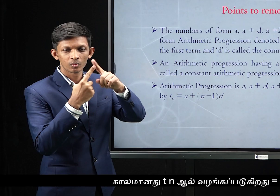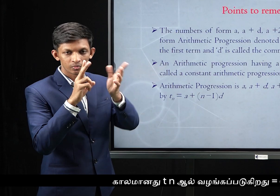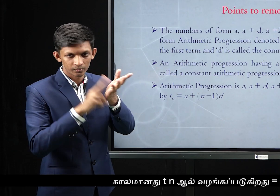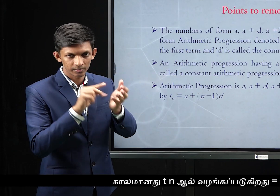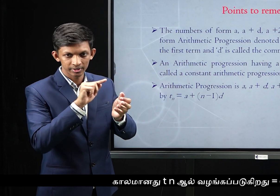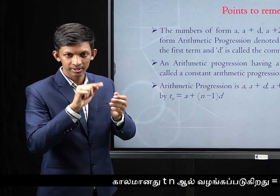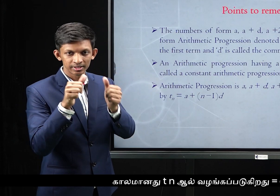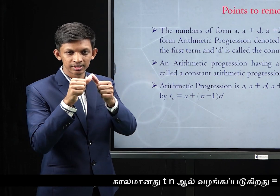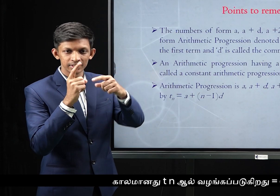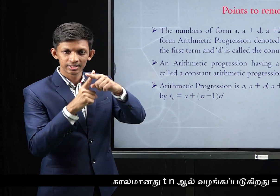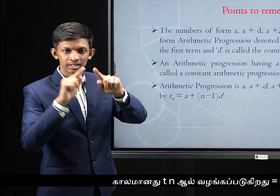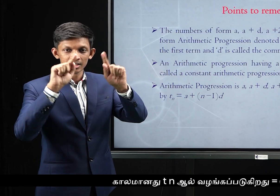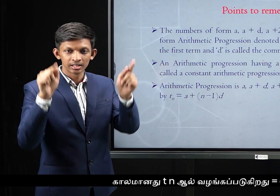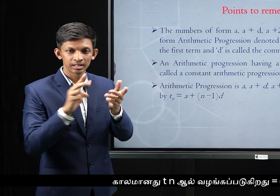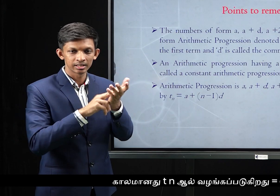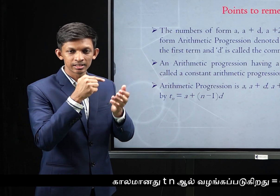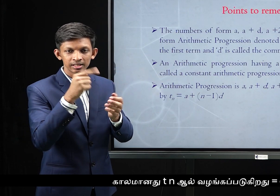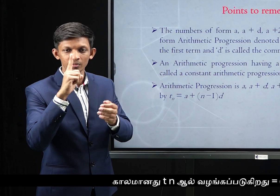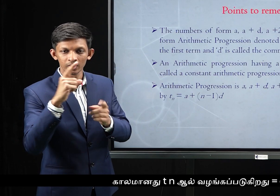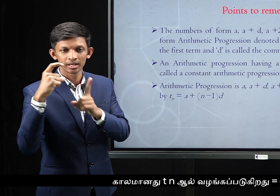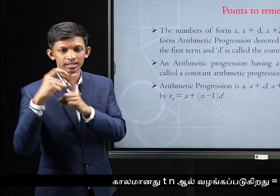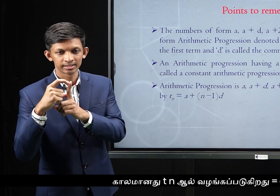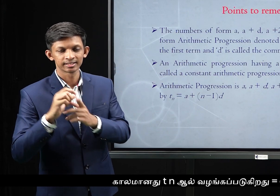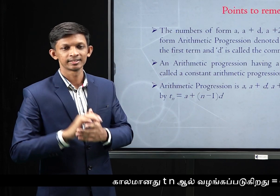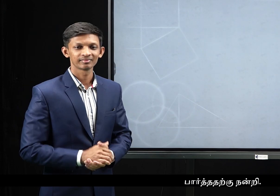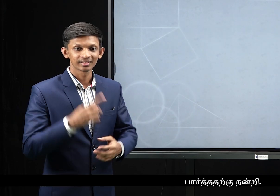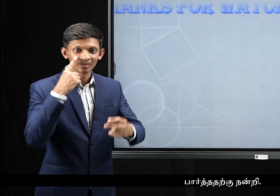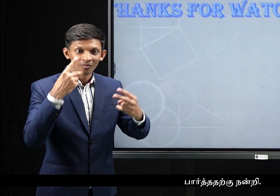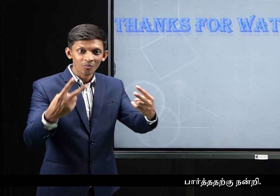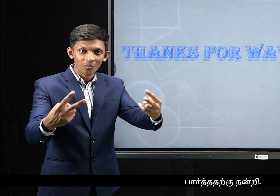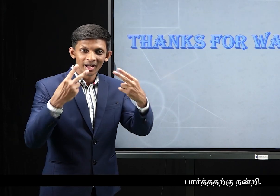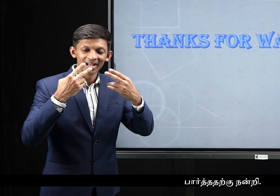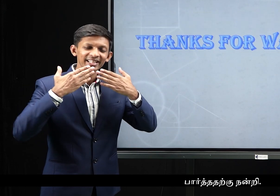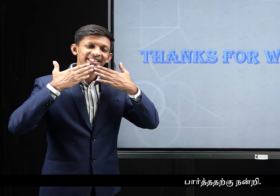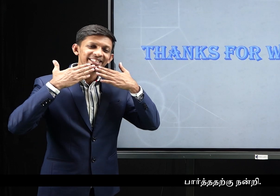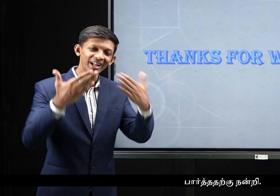காலமானது டி கீழ் இலக்கம் n ஆல் வழங்கப்படுகிறது. பார்த்ததற்கு நன்றி.